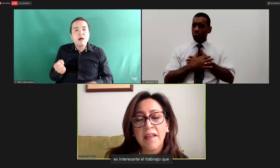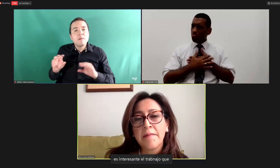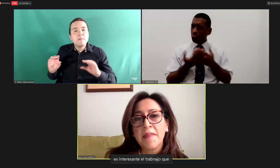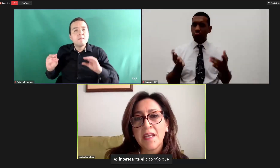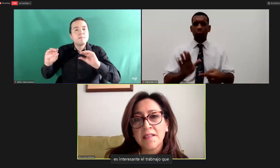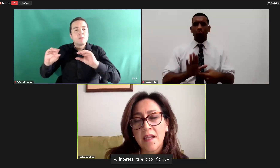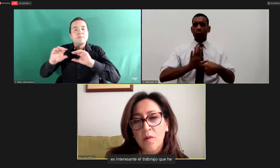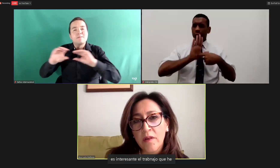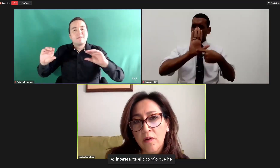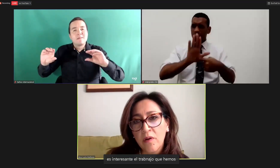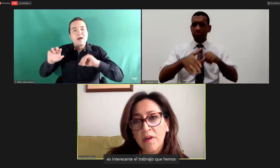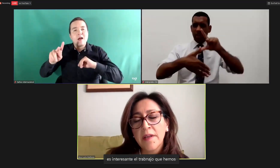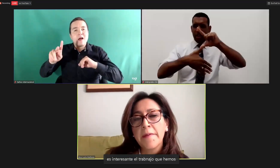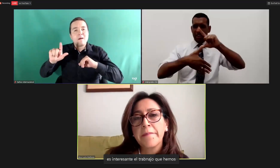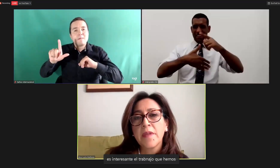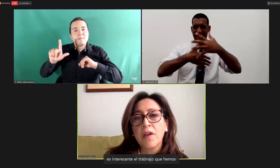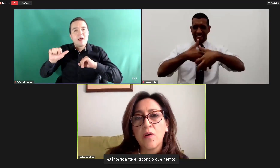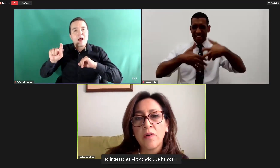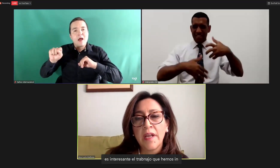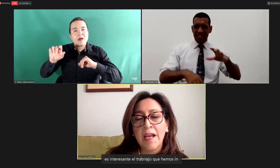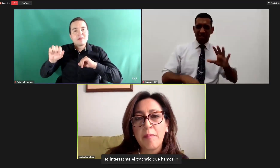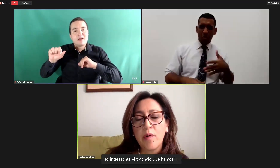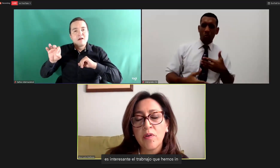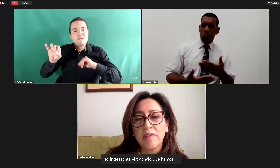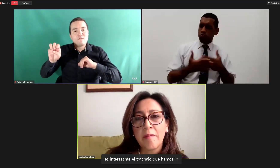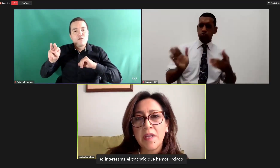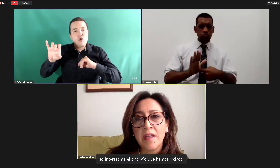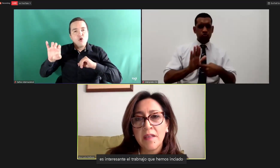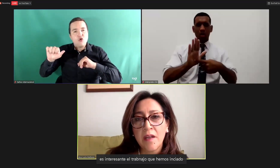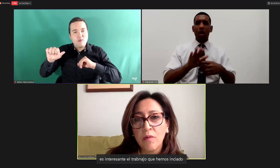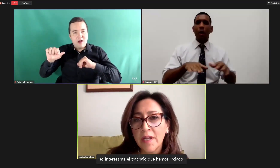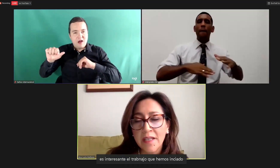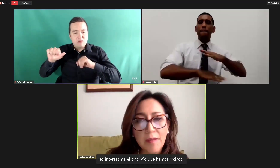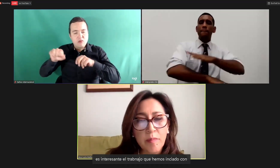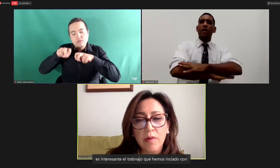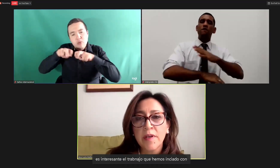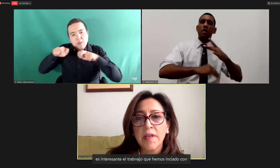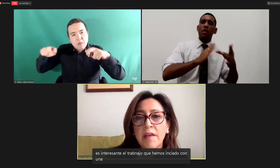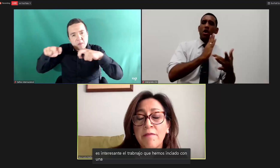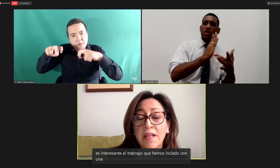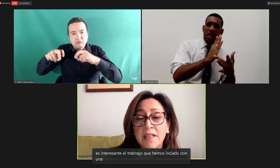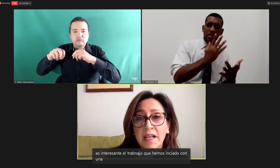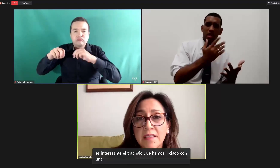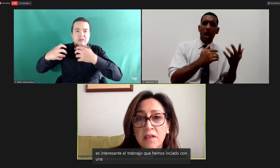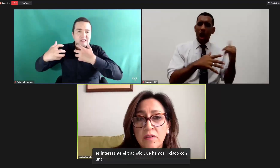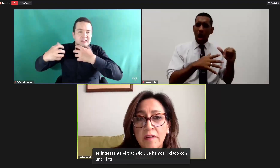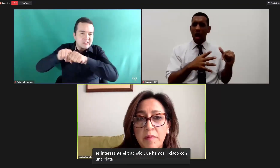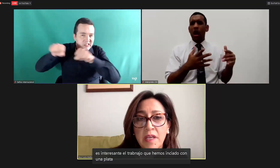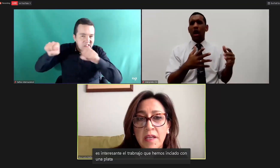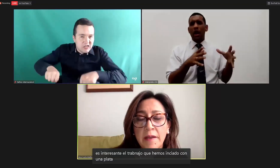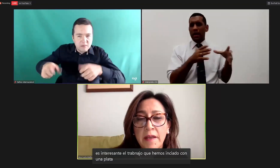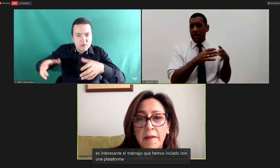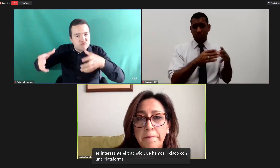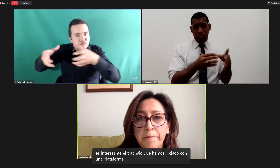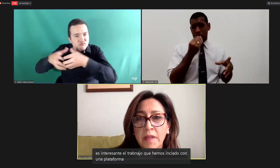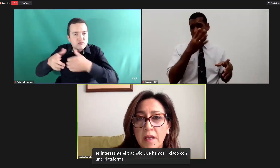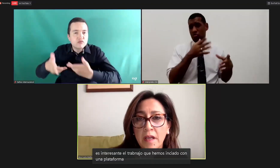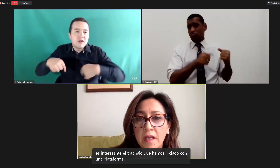técnica que desde Ecuador, con el apoyo también de un equipo fantástico